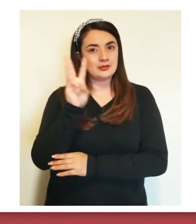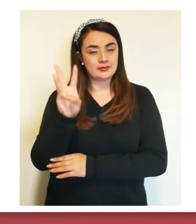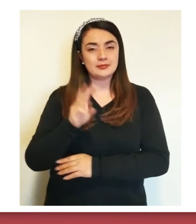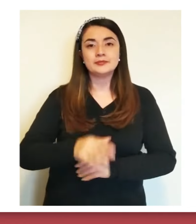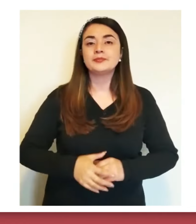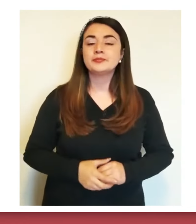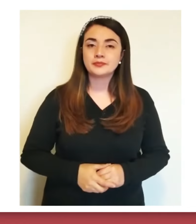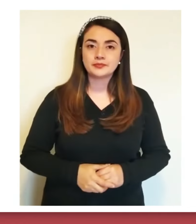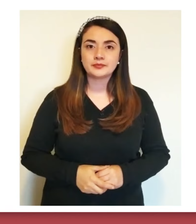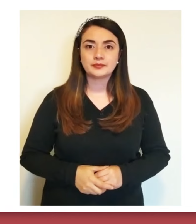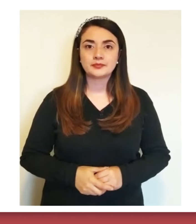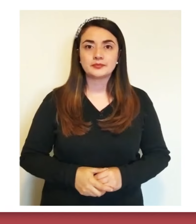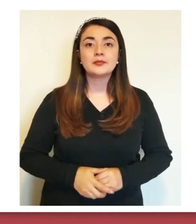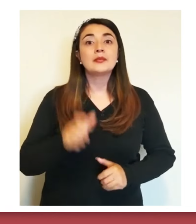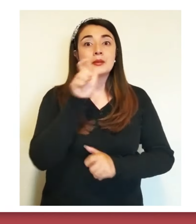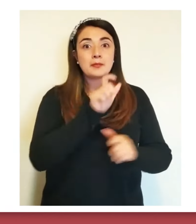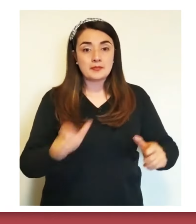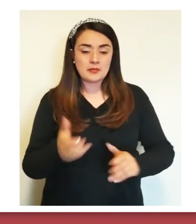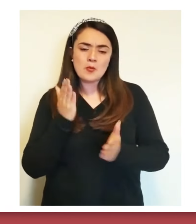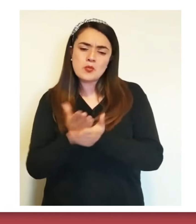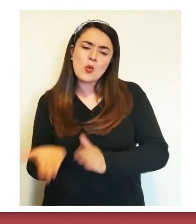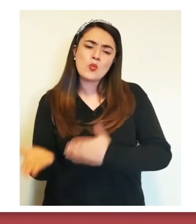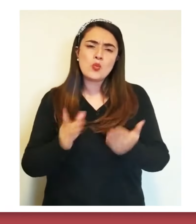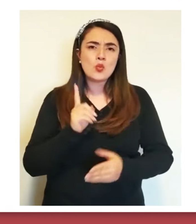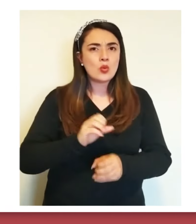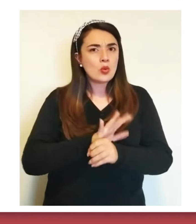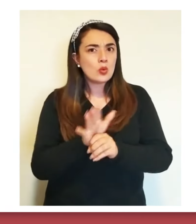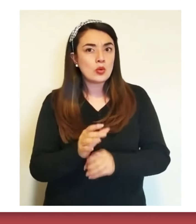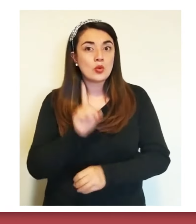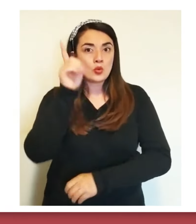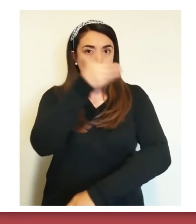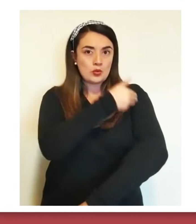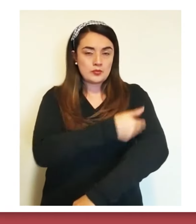43.598.033. Número de personas muertas,